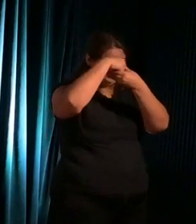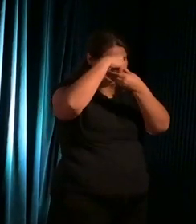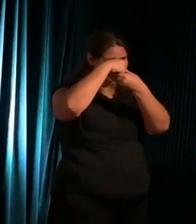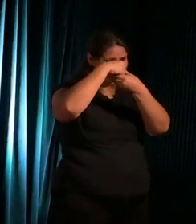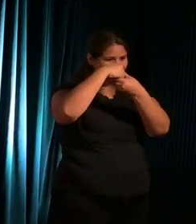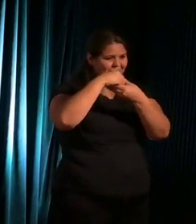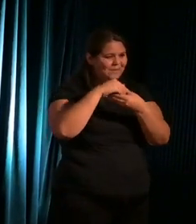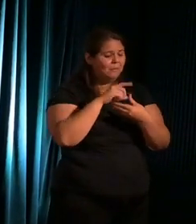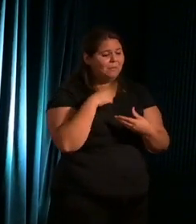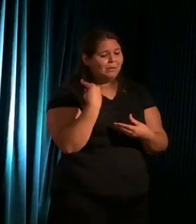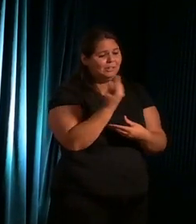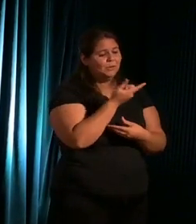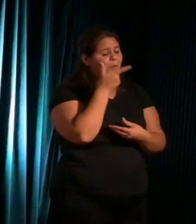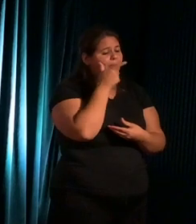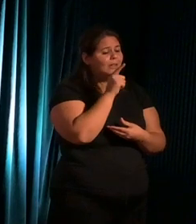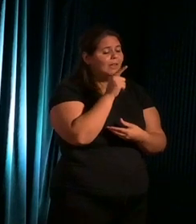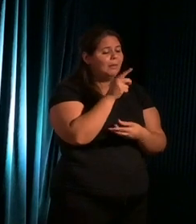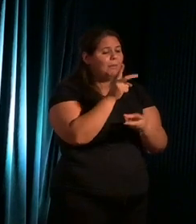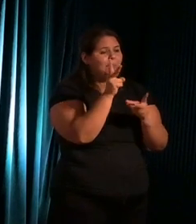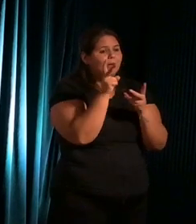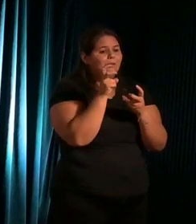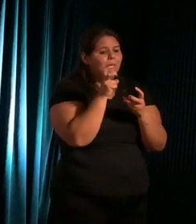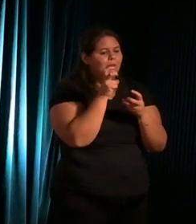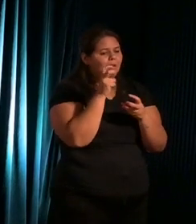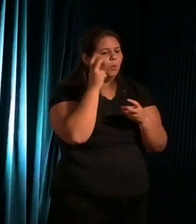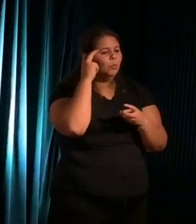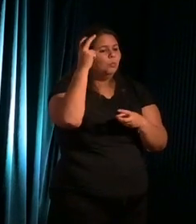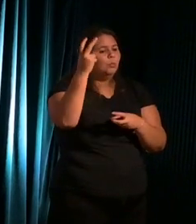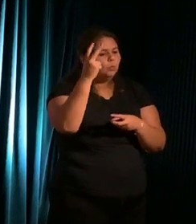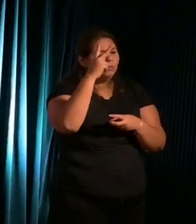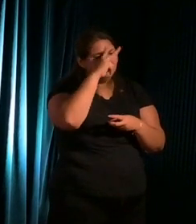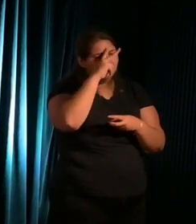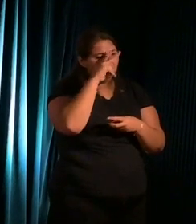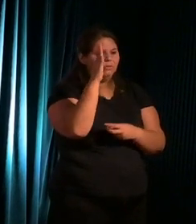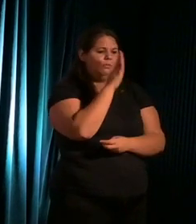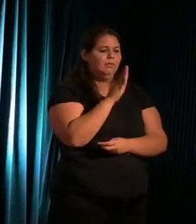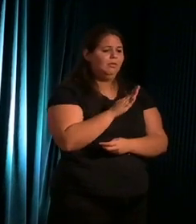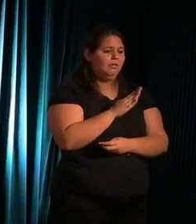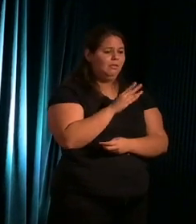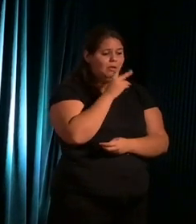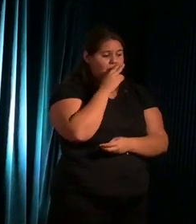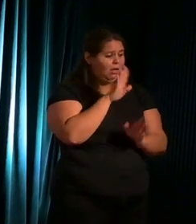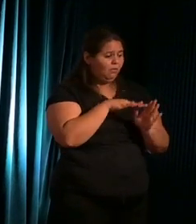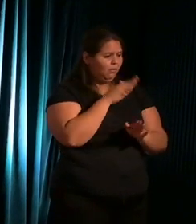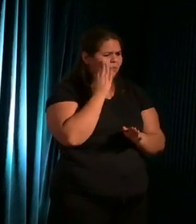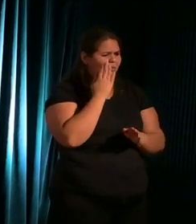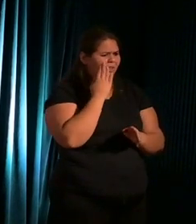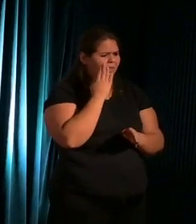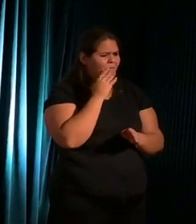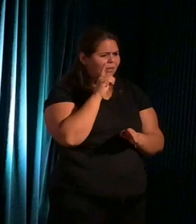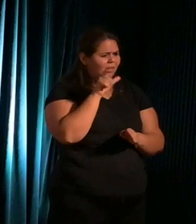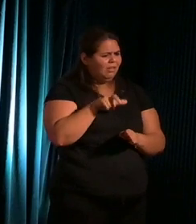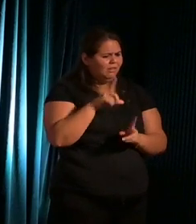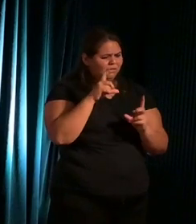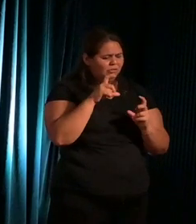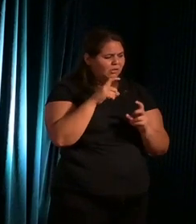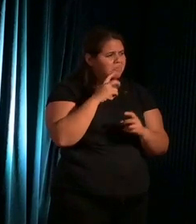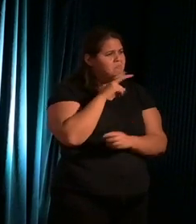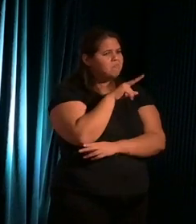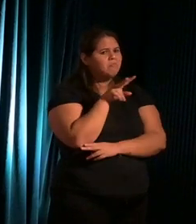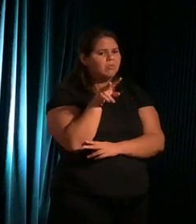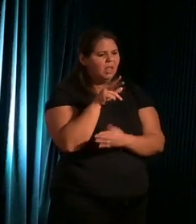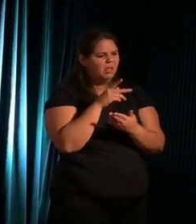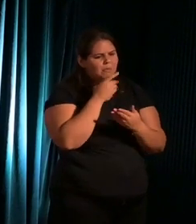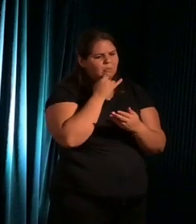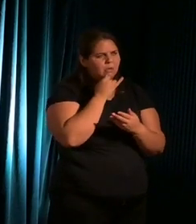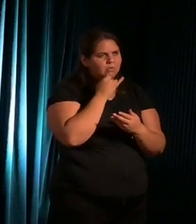importantes, né, da história desse país. E muitas vezes a gente nem sabe nomear, a gente não sabe o que foi ele.